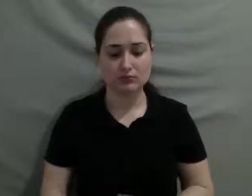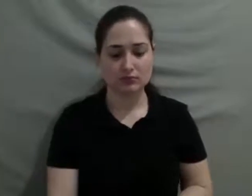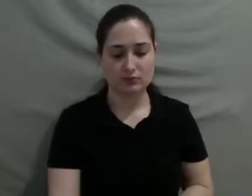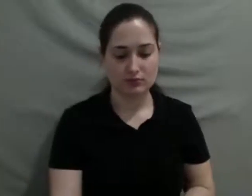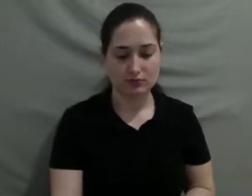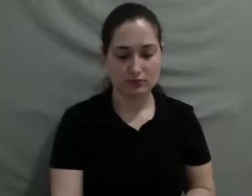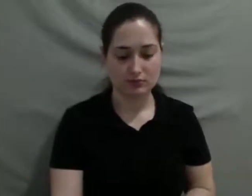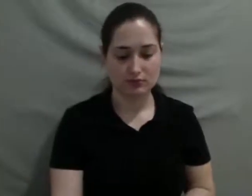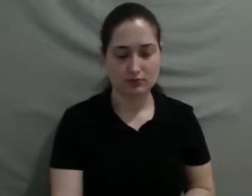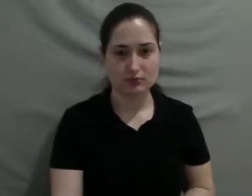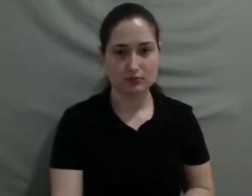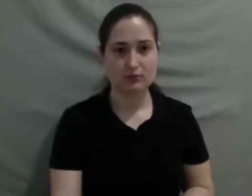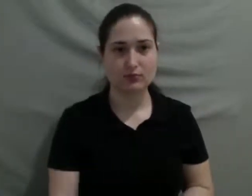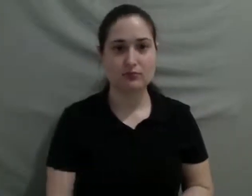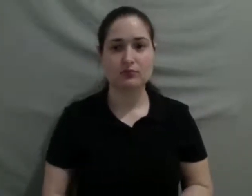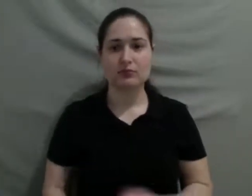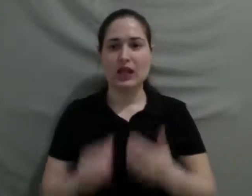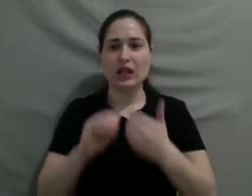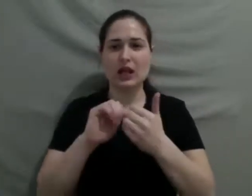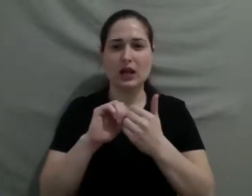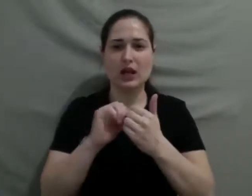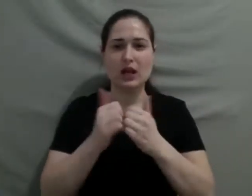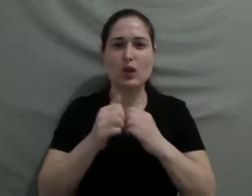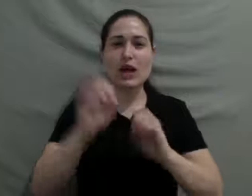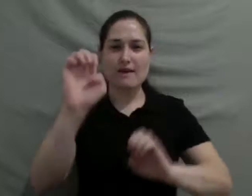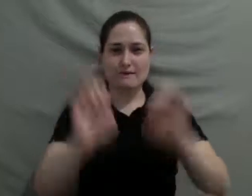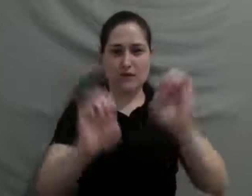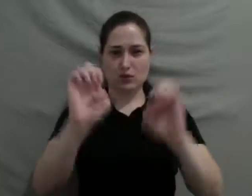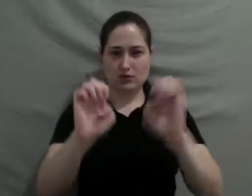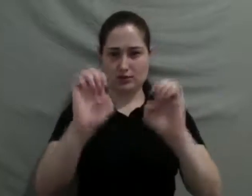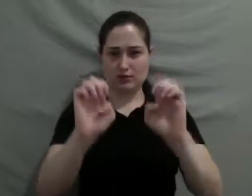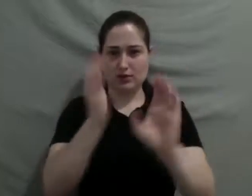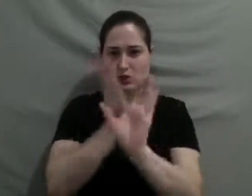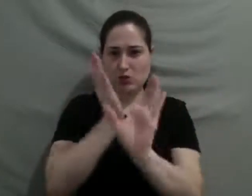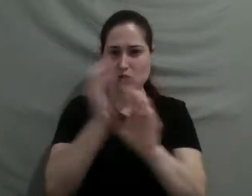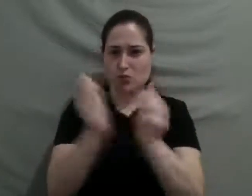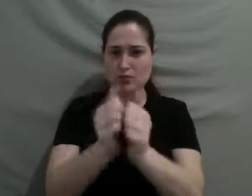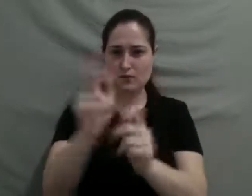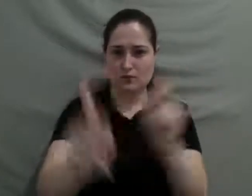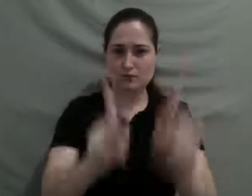¿Cómo será la manera adecuada de realizar evaluaciones psicológicas a la población sorda?